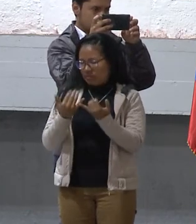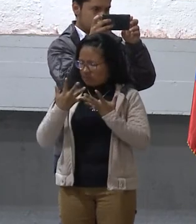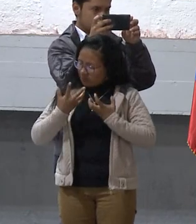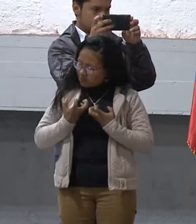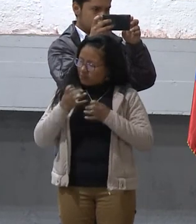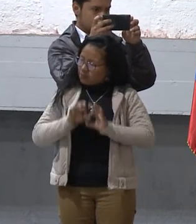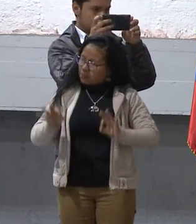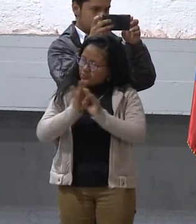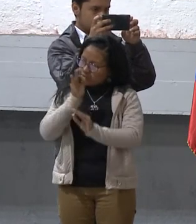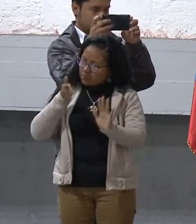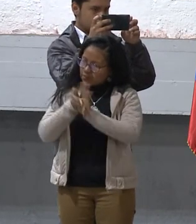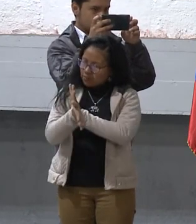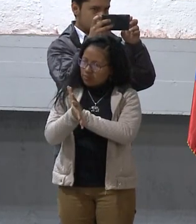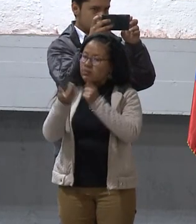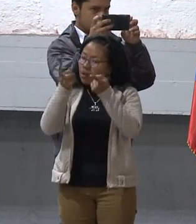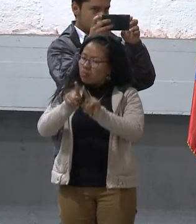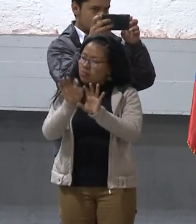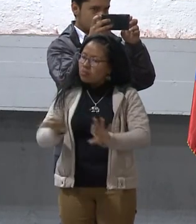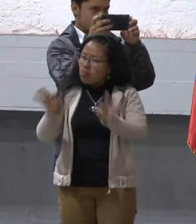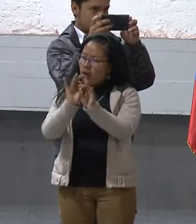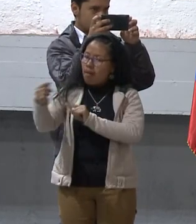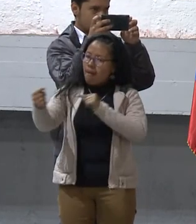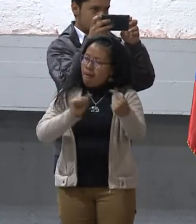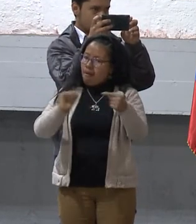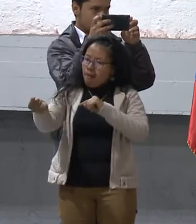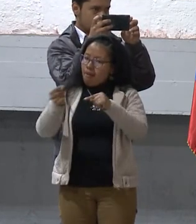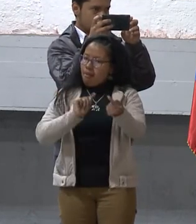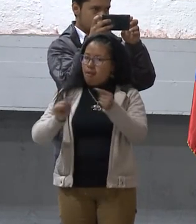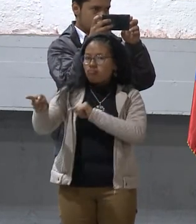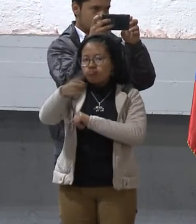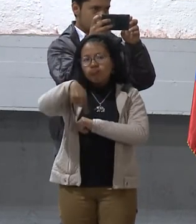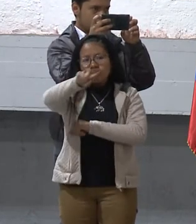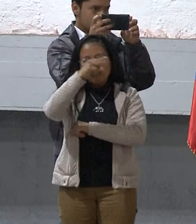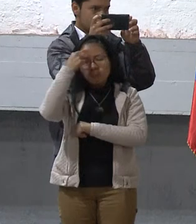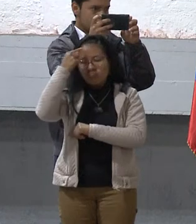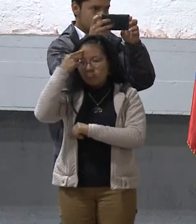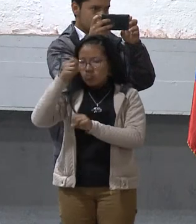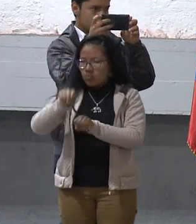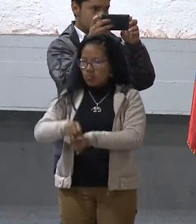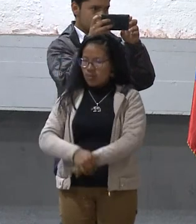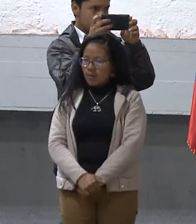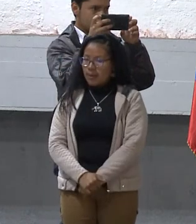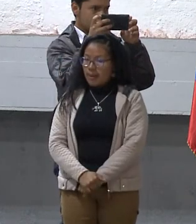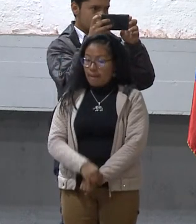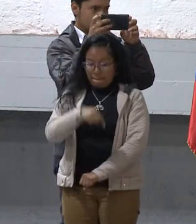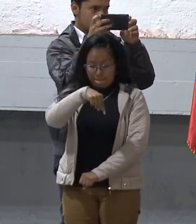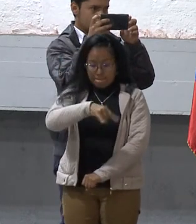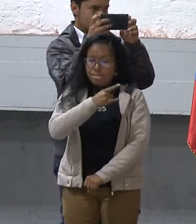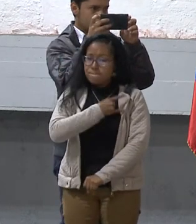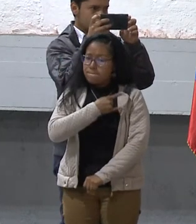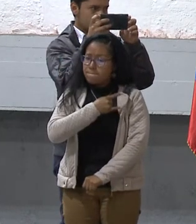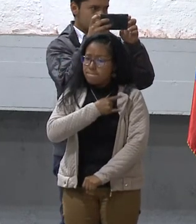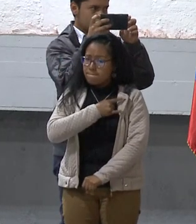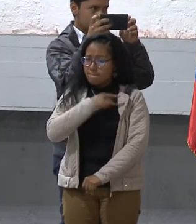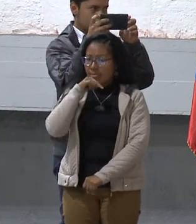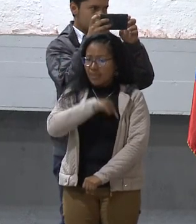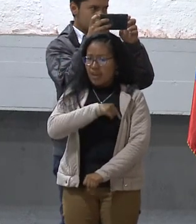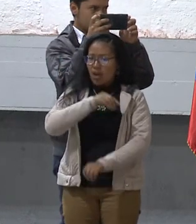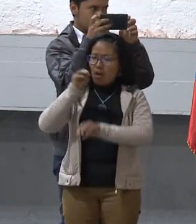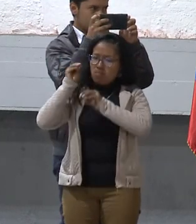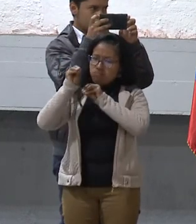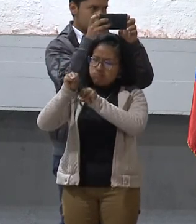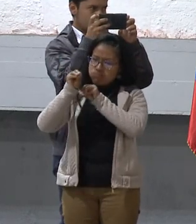de ponerla en discusión ante ustedes estos pensamientos nuestra universidad es por excelencia la formadora de